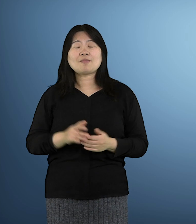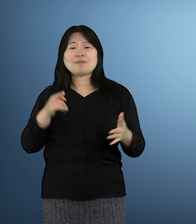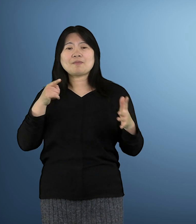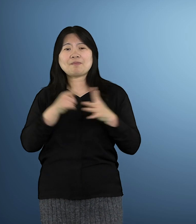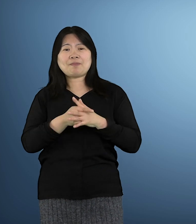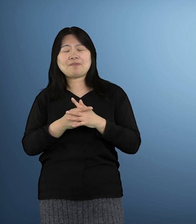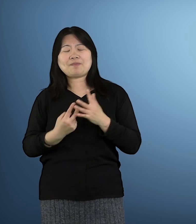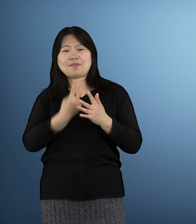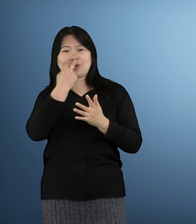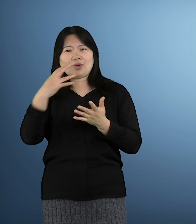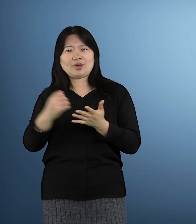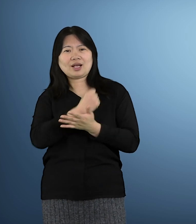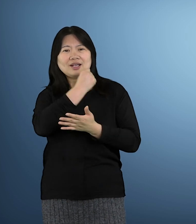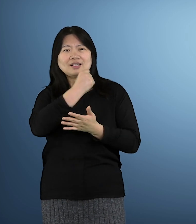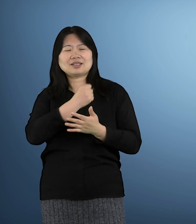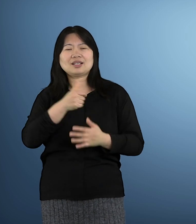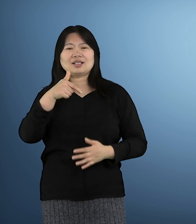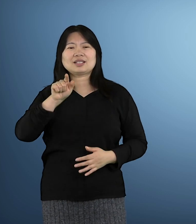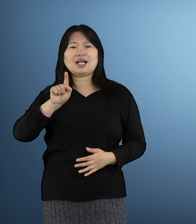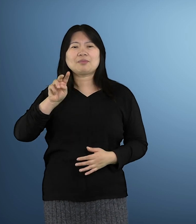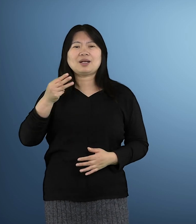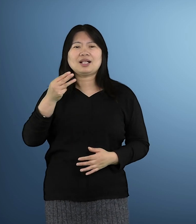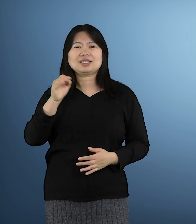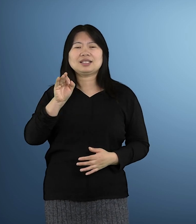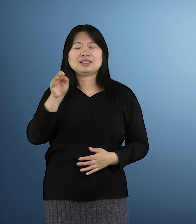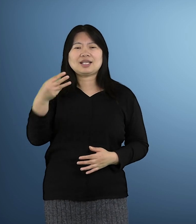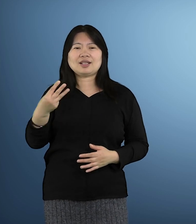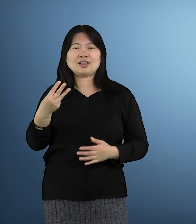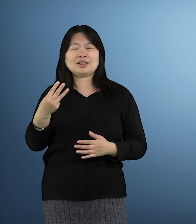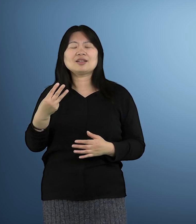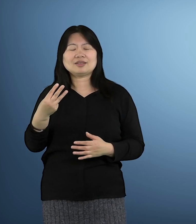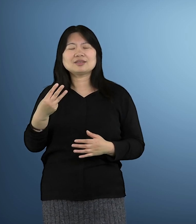꿰뚫고 있는 가말리엘 문화의 대학자입니다.